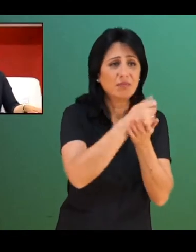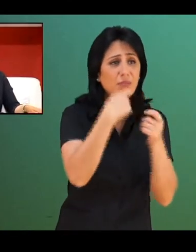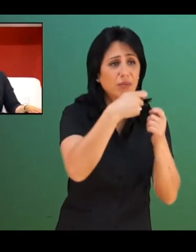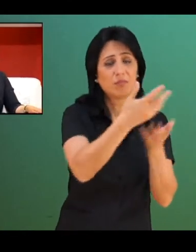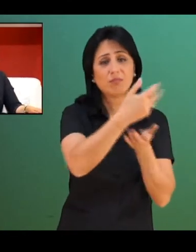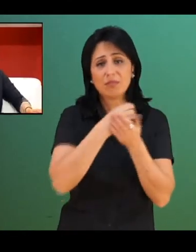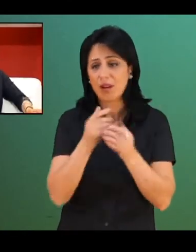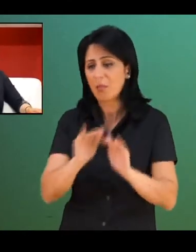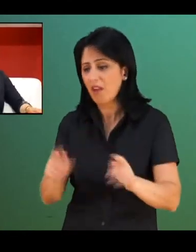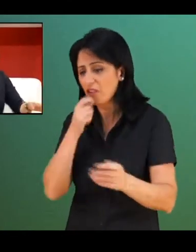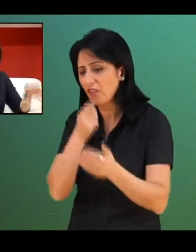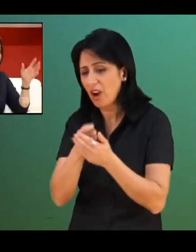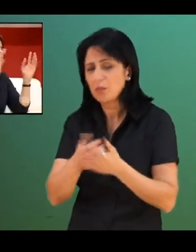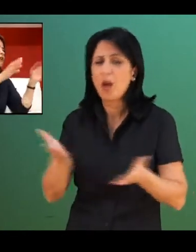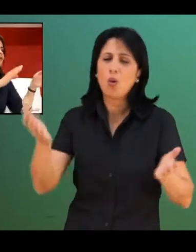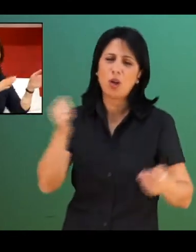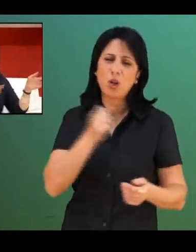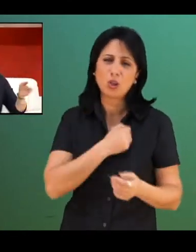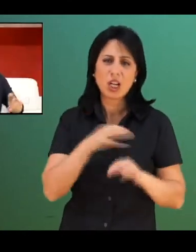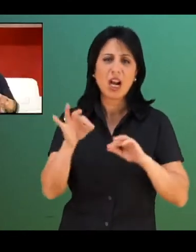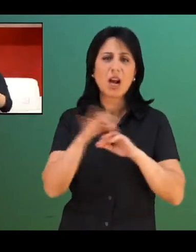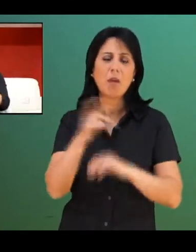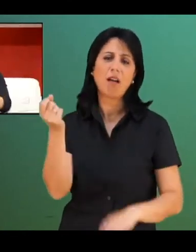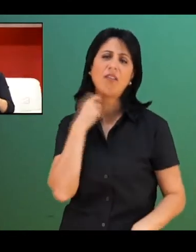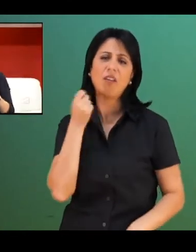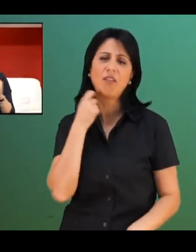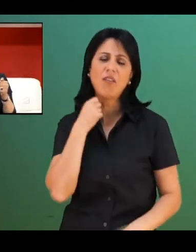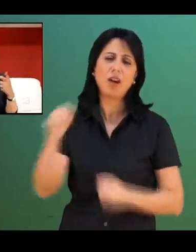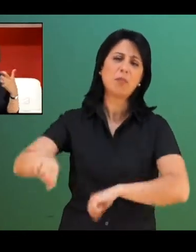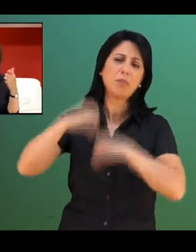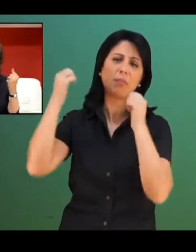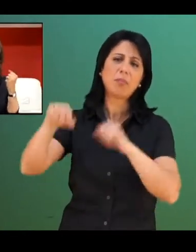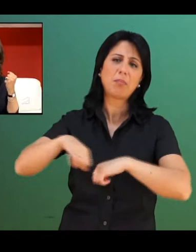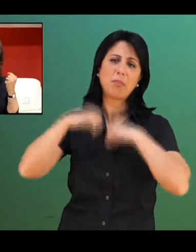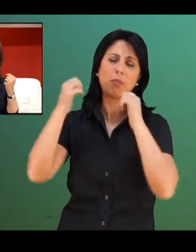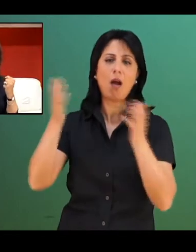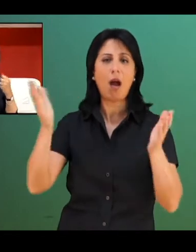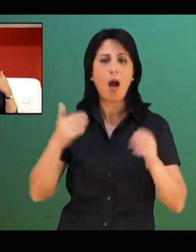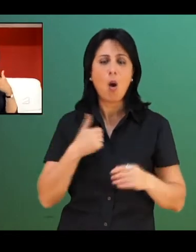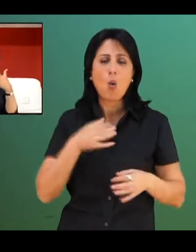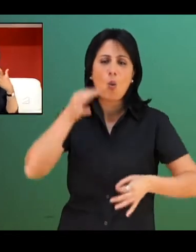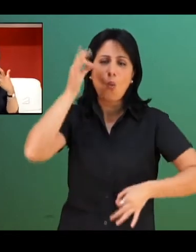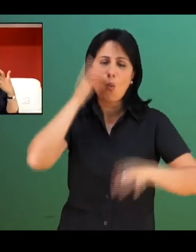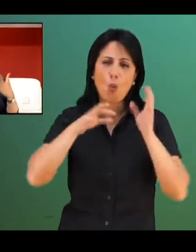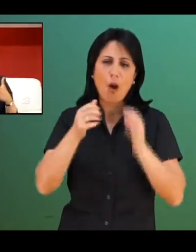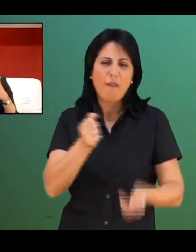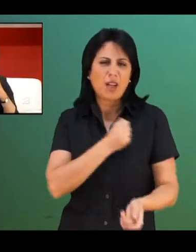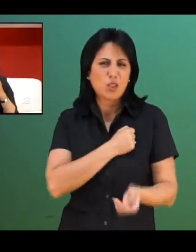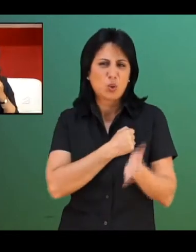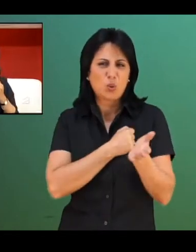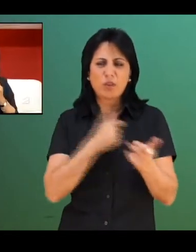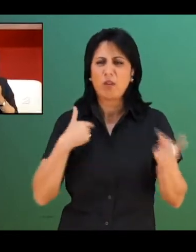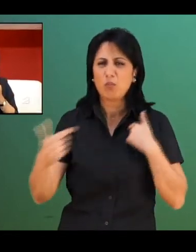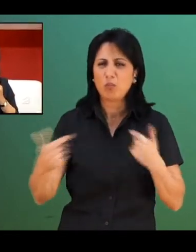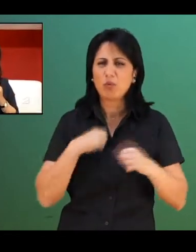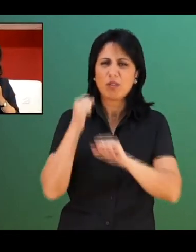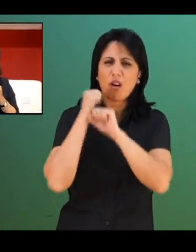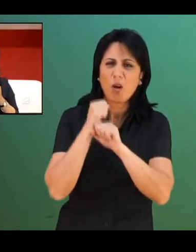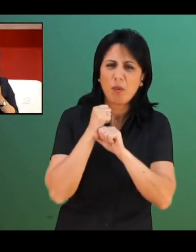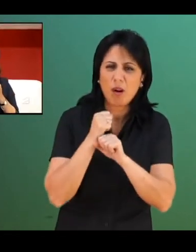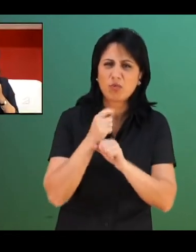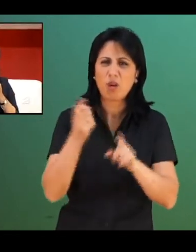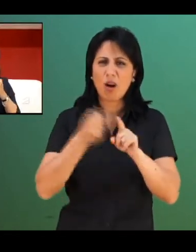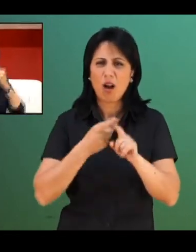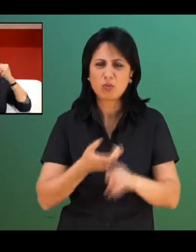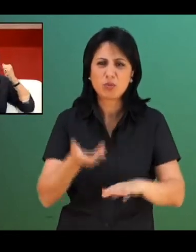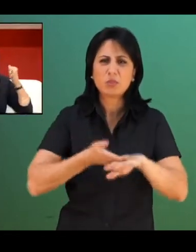ულოთობსოს უმცემსო და რაღაცა და აუ ჩვენ ტირი და იქ დაბო შენიცი და ქალის ბუნება ისეთი ძლიერია რომ შენ ყველაფერს უნდა გააუძლო და ჩვენ